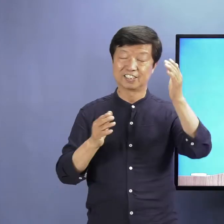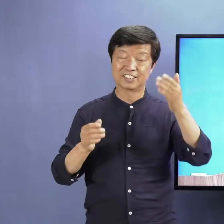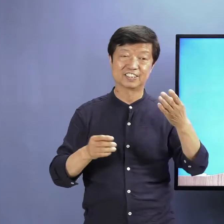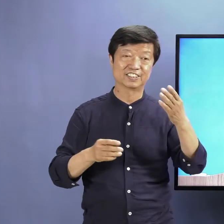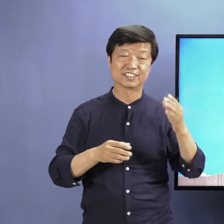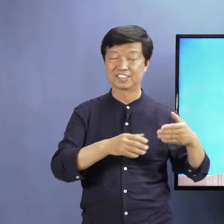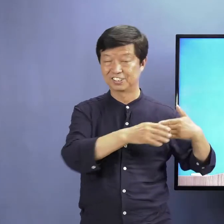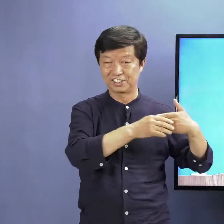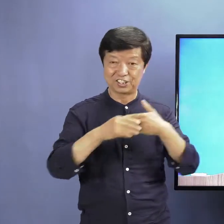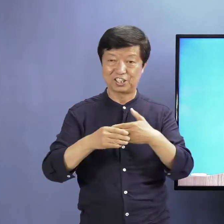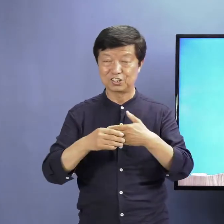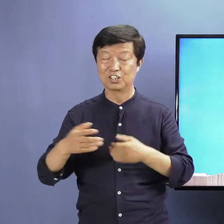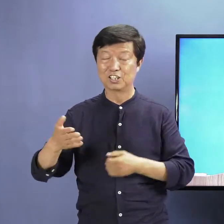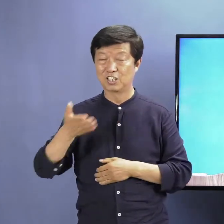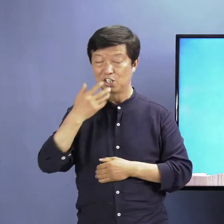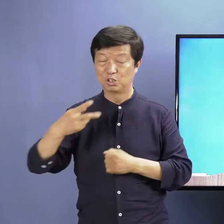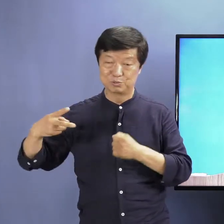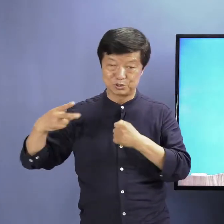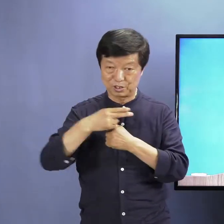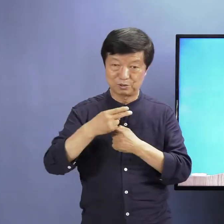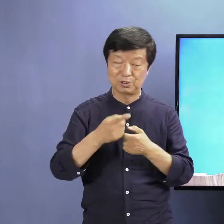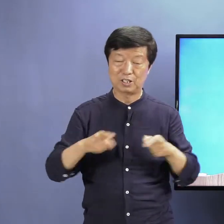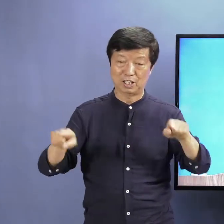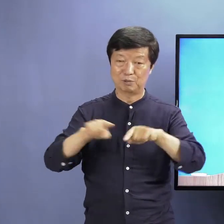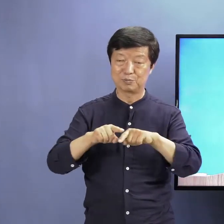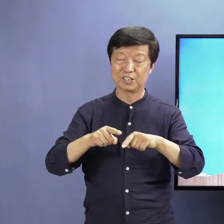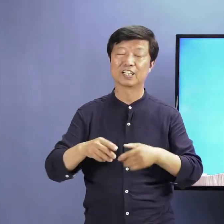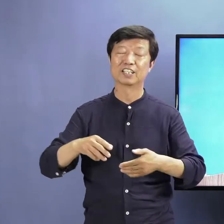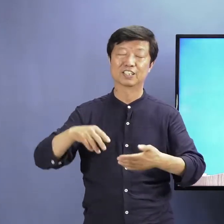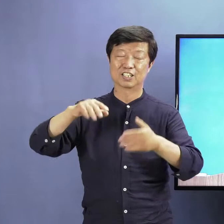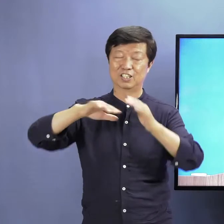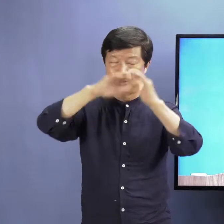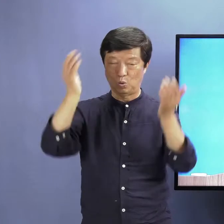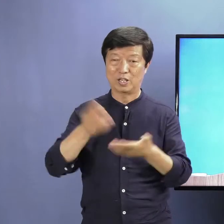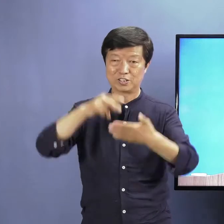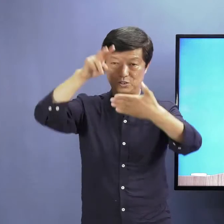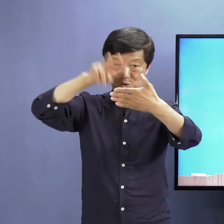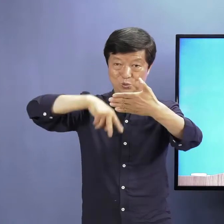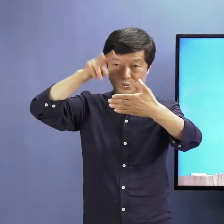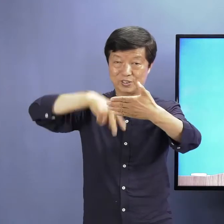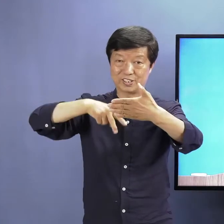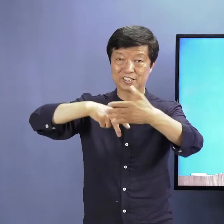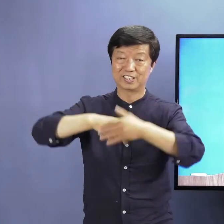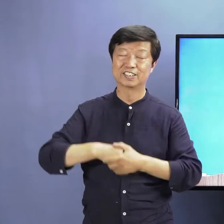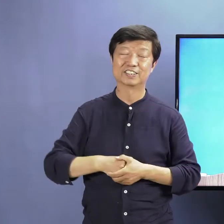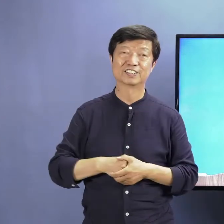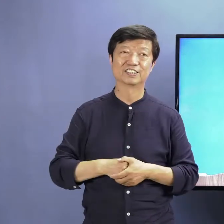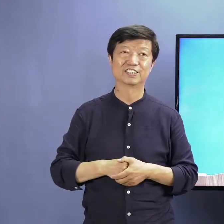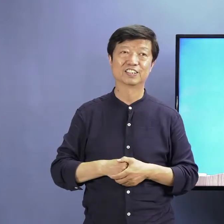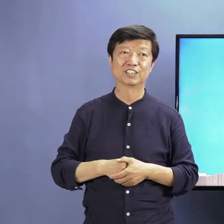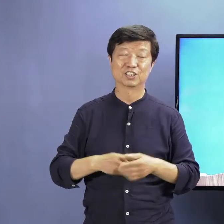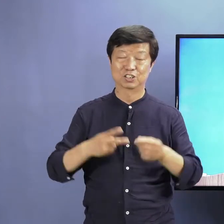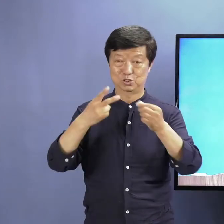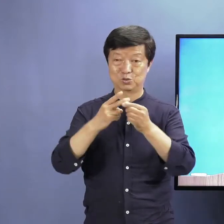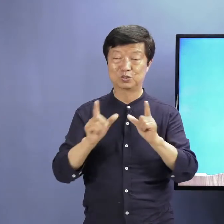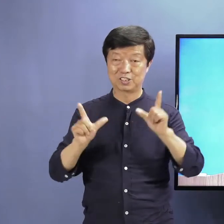금식하면서 성경 통독을 한 거예요, 같이. 그러니까 그리고 둘째 날